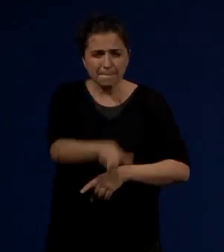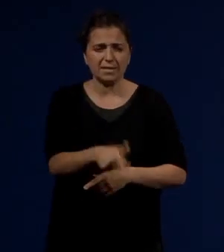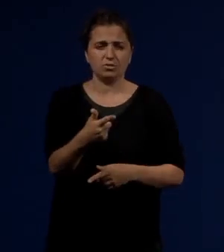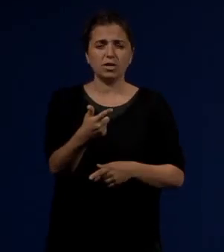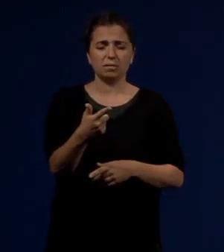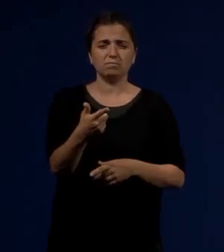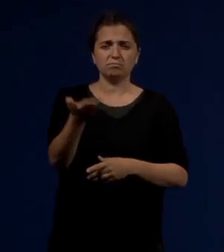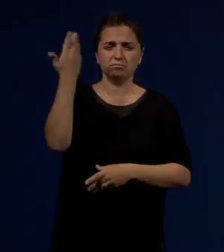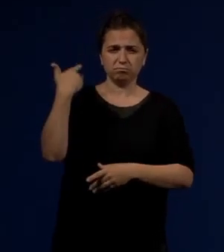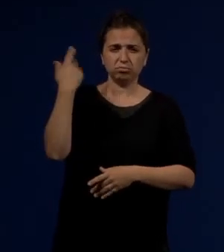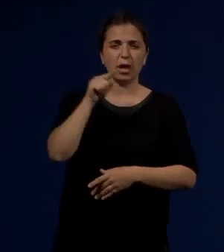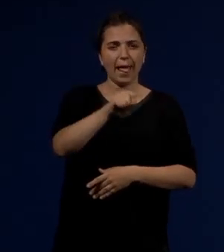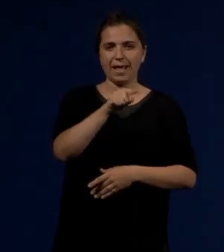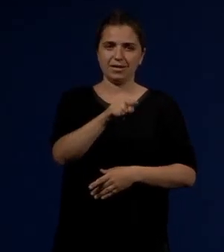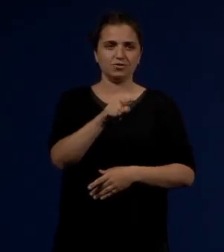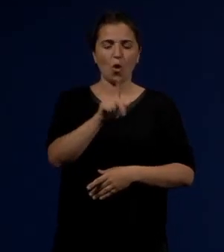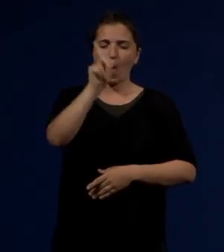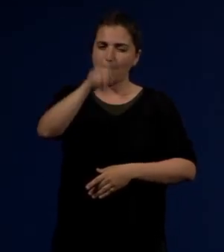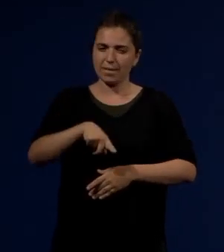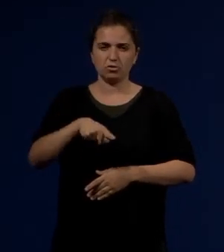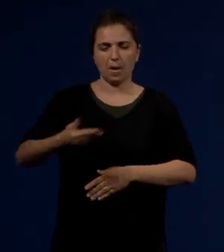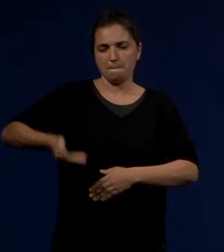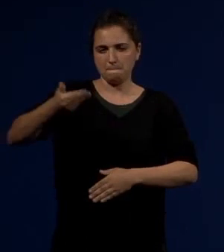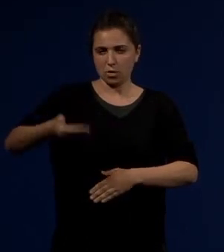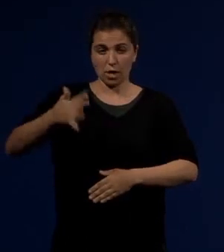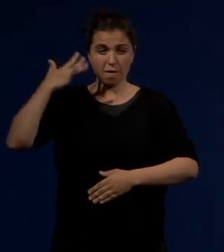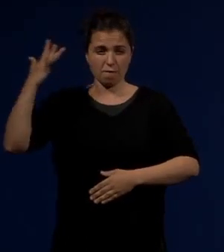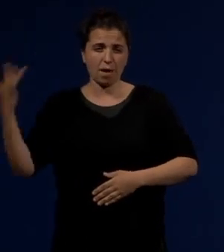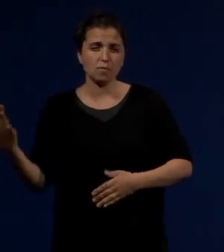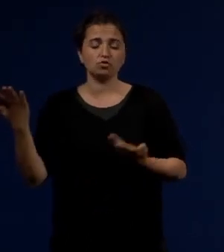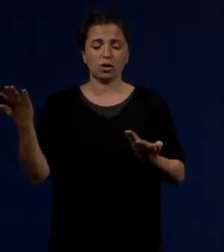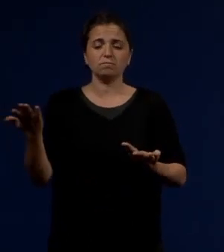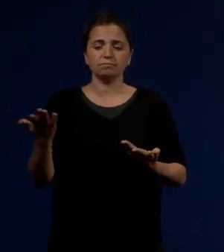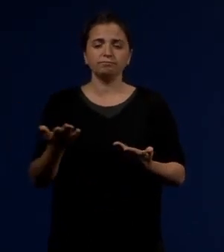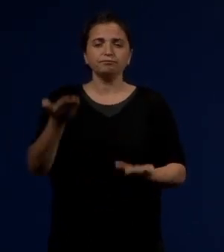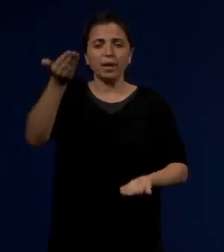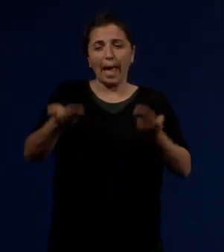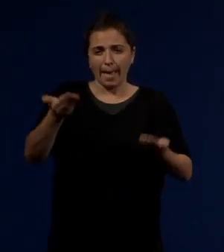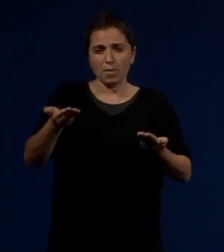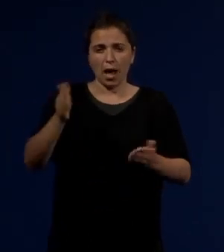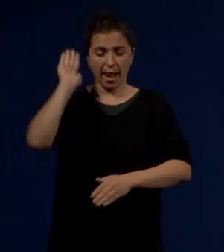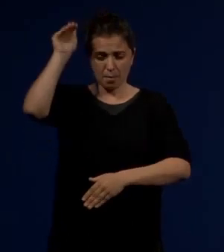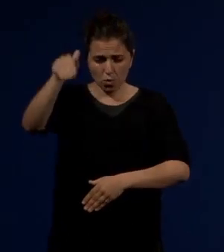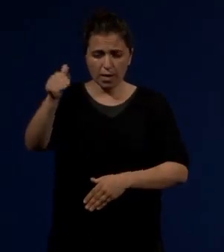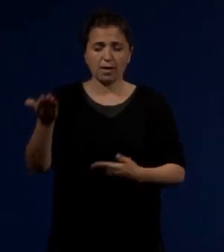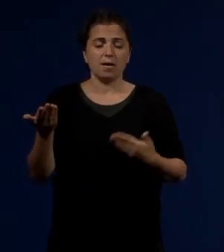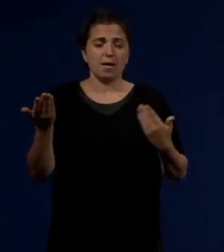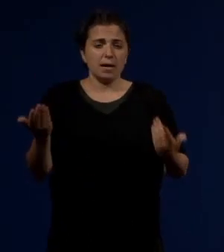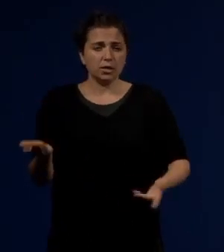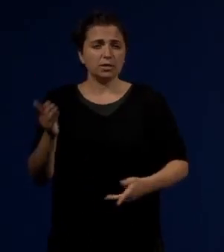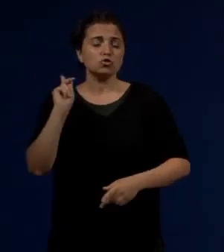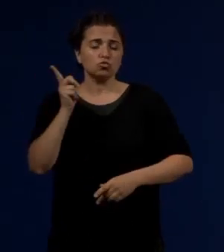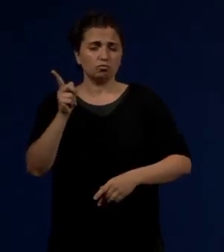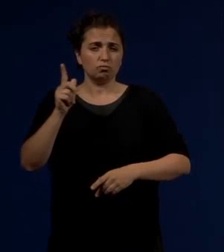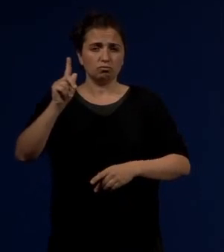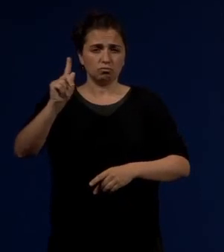no seu momento un dos maiores referentes no ámbito da diplomacia, que levou incluso a diplomacia da democracia republicana polo mundo adiante e que despois, solamente despois